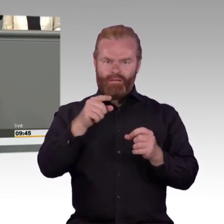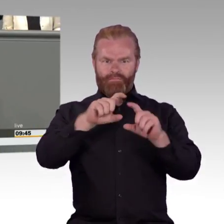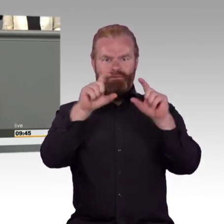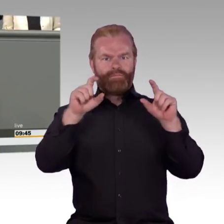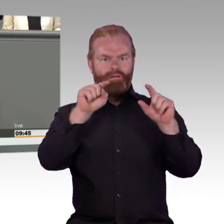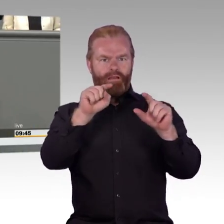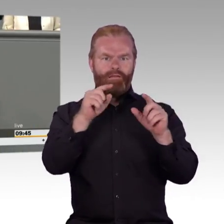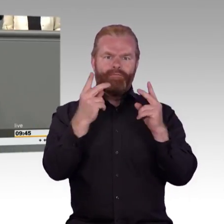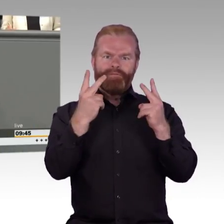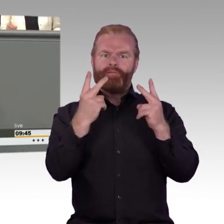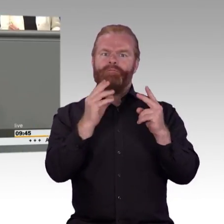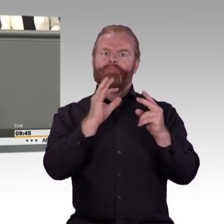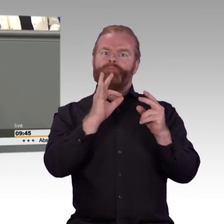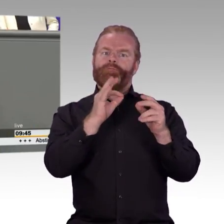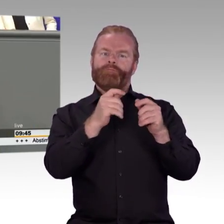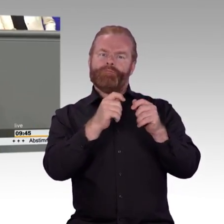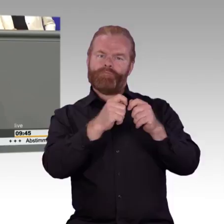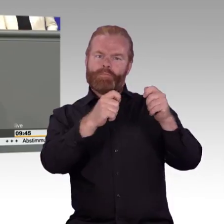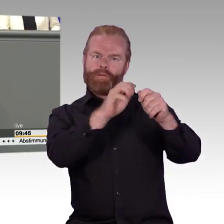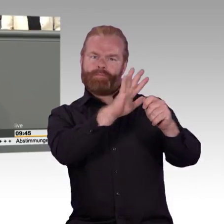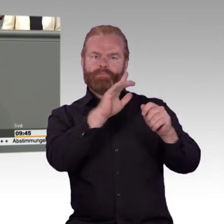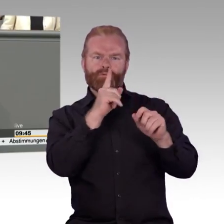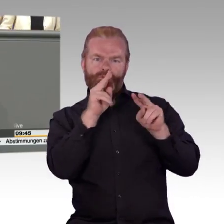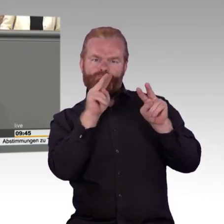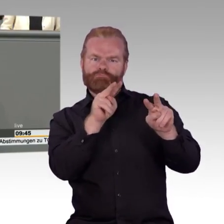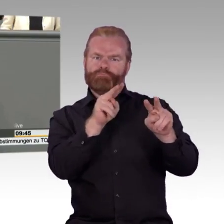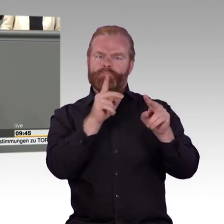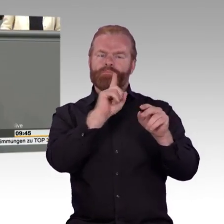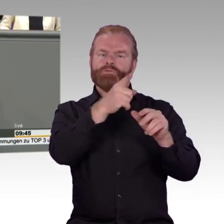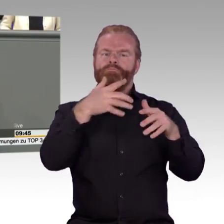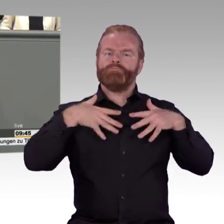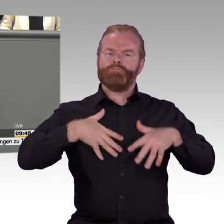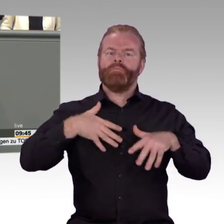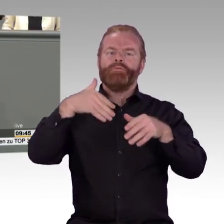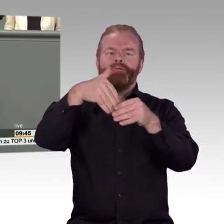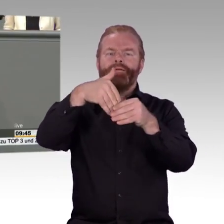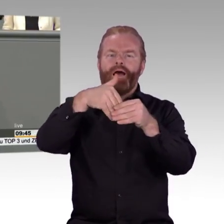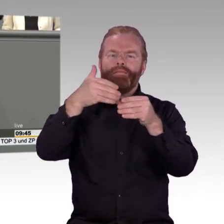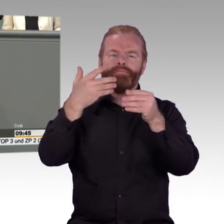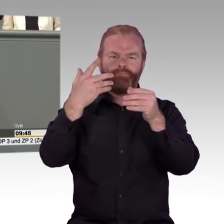bestehen, eben solche Verfahren voranzutreiben, Leute auch gezielt anzusprechen und damit auch dafür